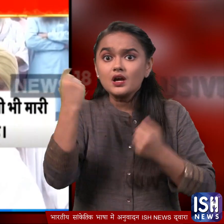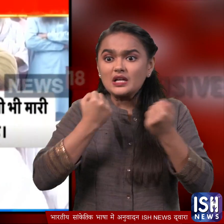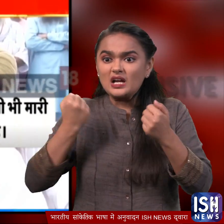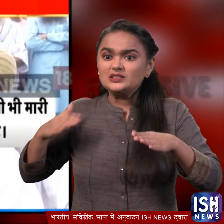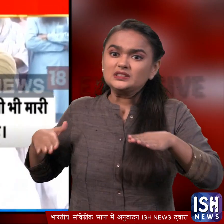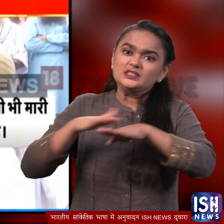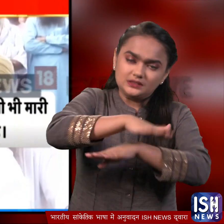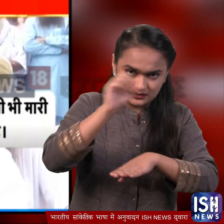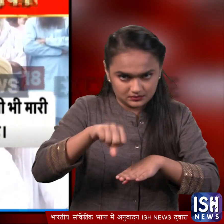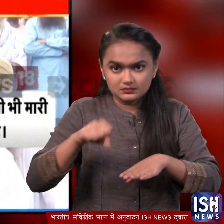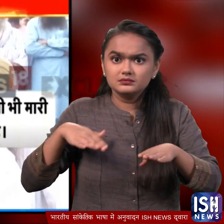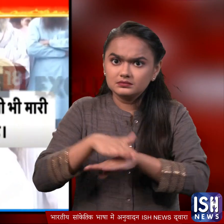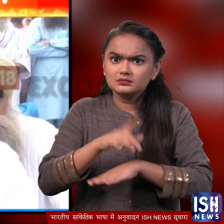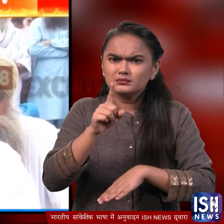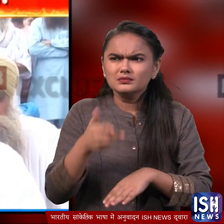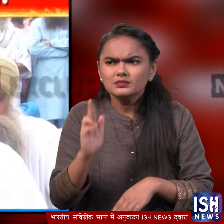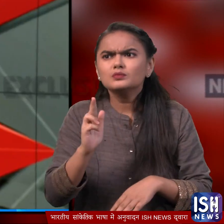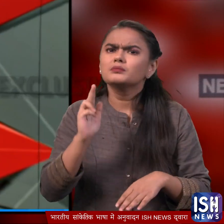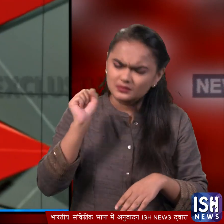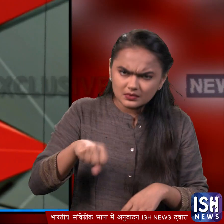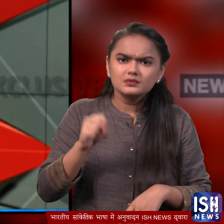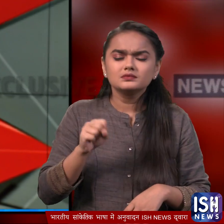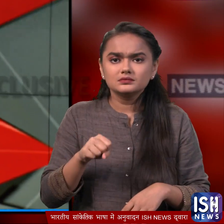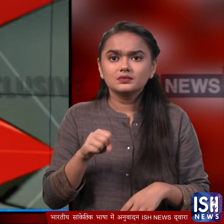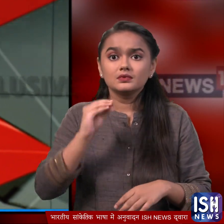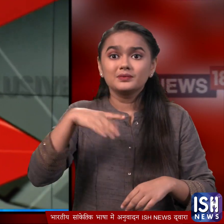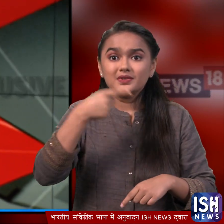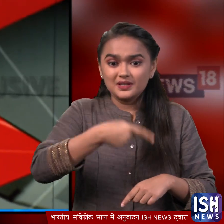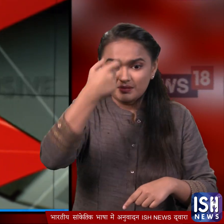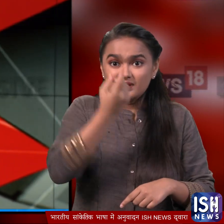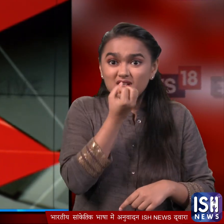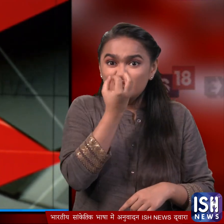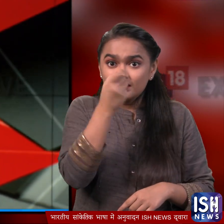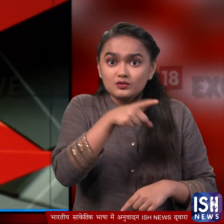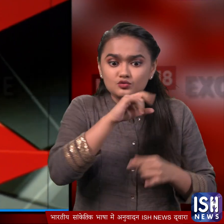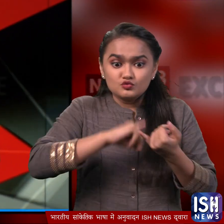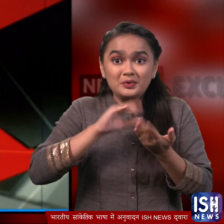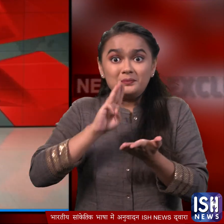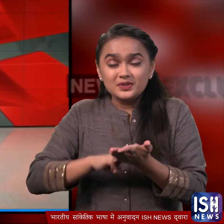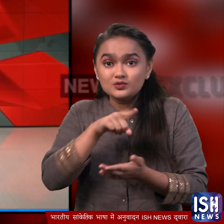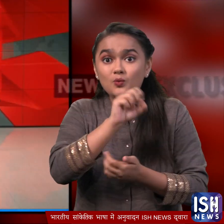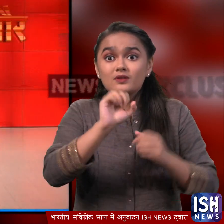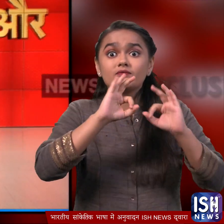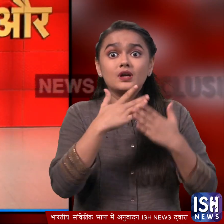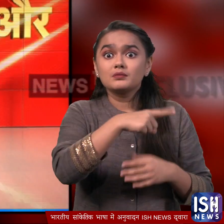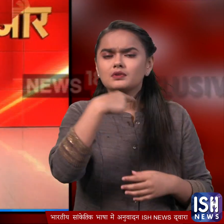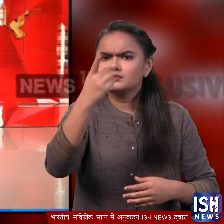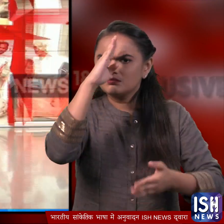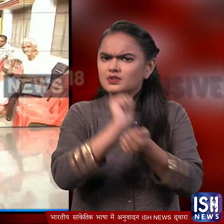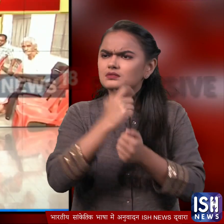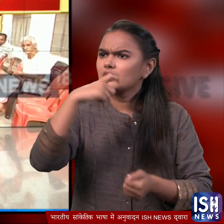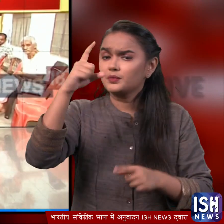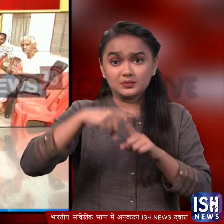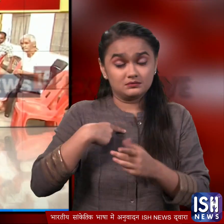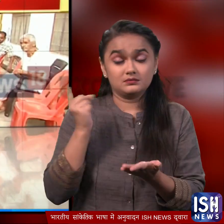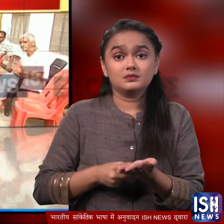गाड़ी से कुचला गया है और गोली भी मारी है। इस बीच हिंसा में मारे गए बीजेपी कार्यकर्ता शुभम मिश्रा के परिवार ने पुलिस से शिकायत